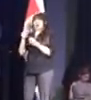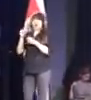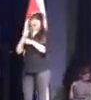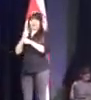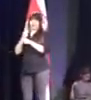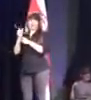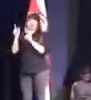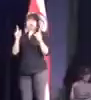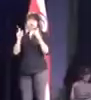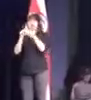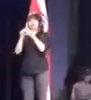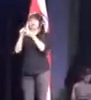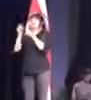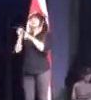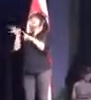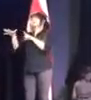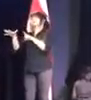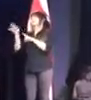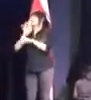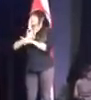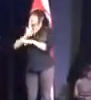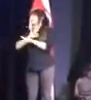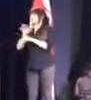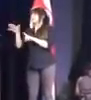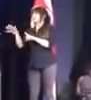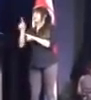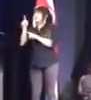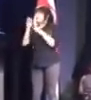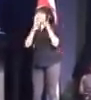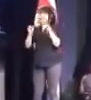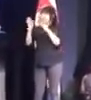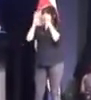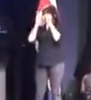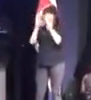tiene acceso a los diferentes beneficios. Y eso le hace un plan